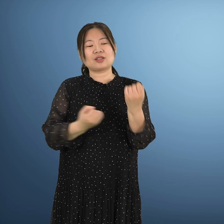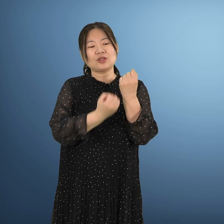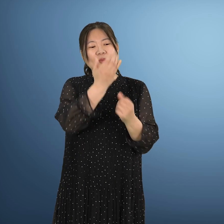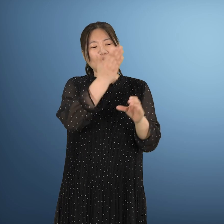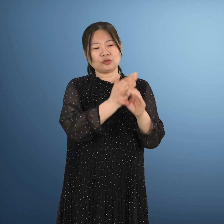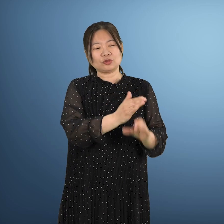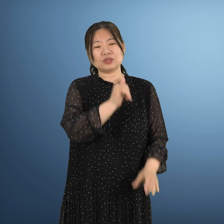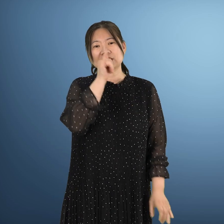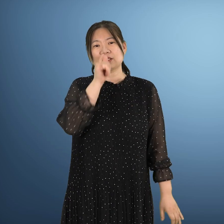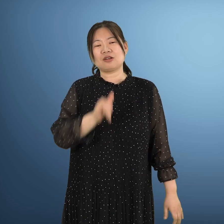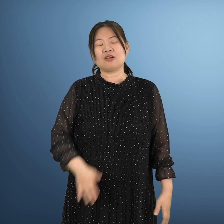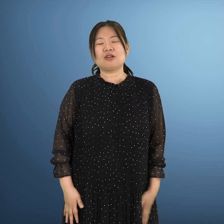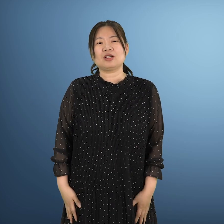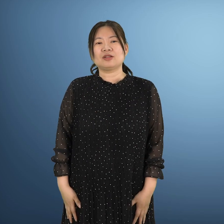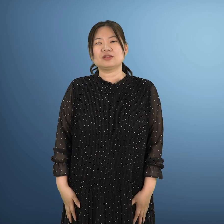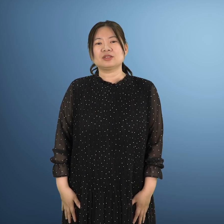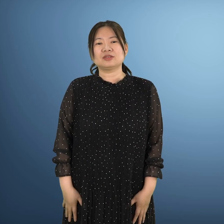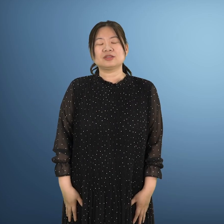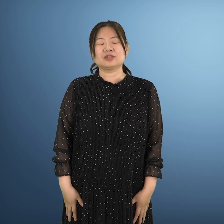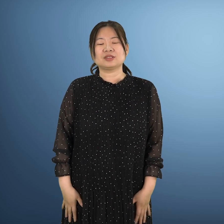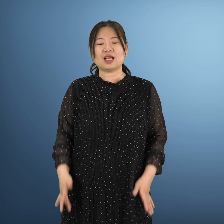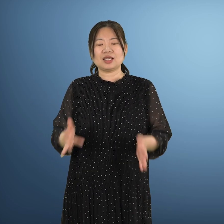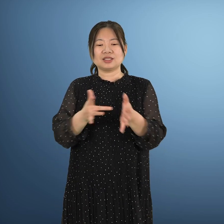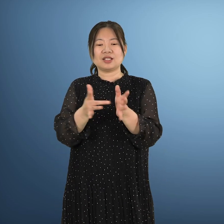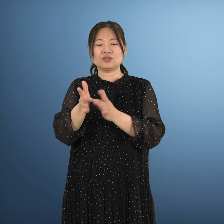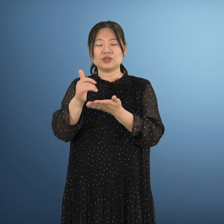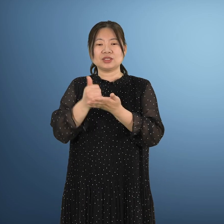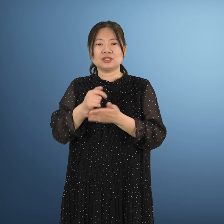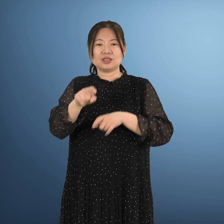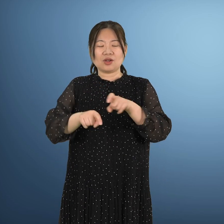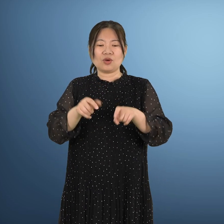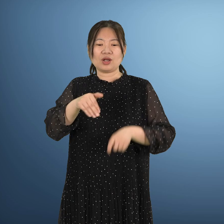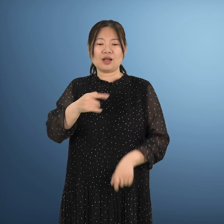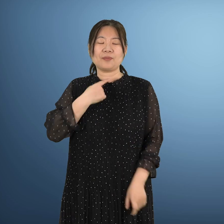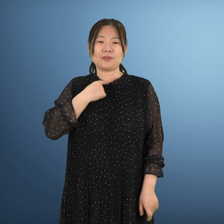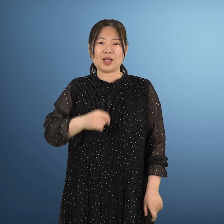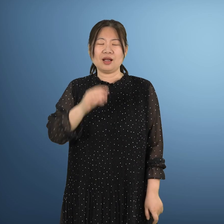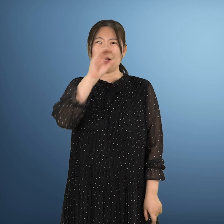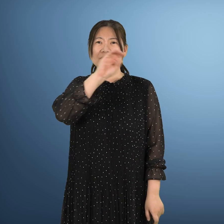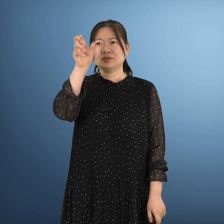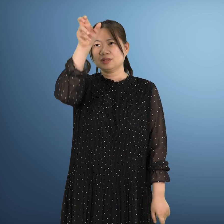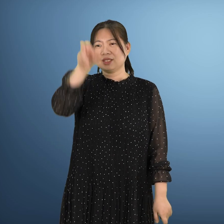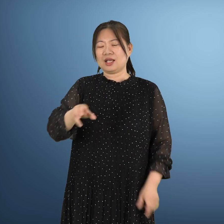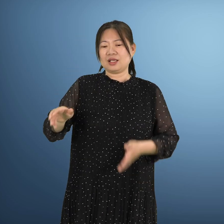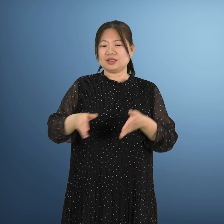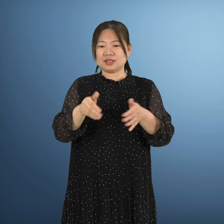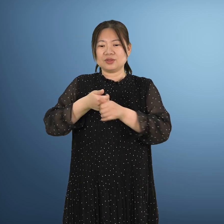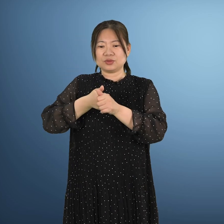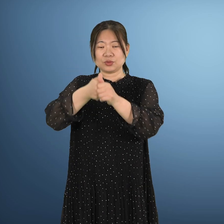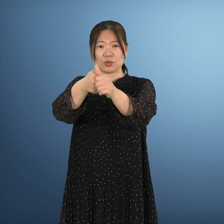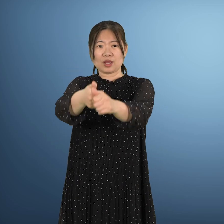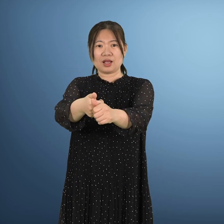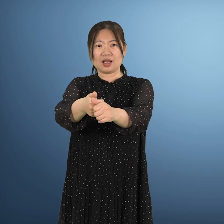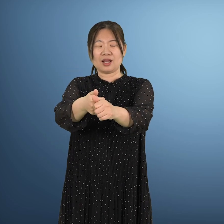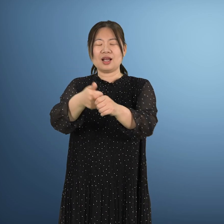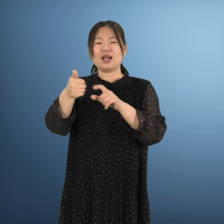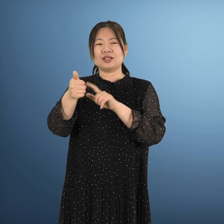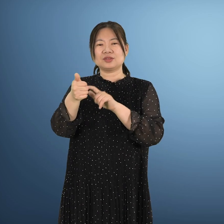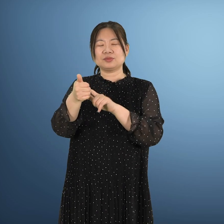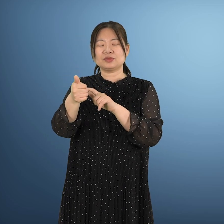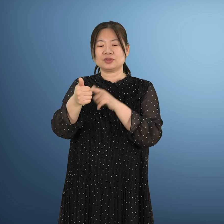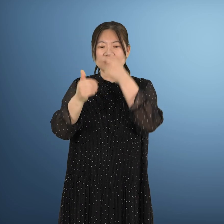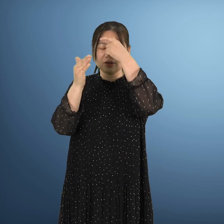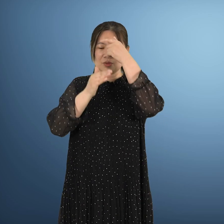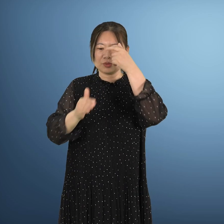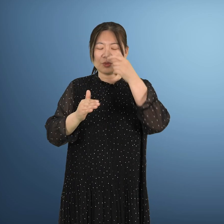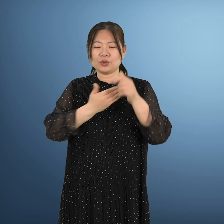거예요. 그러니까 예수님이 걸어가셨던 그 십자가의 길을 뒤쫓는 그분의